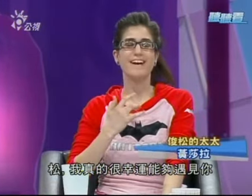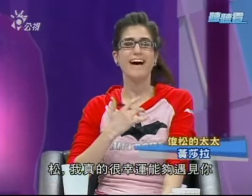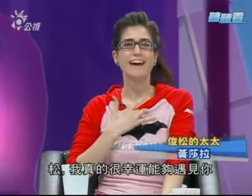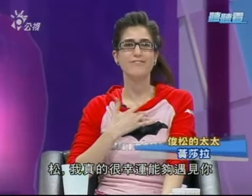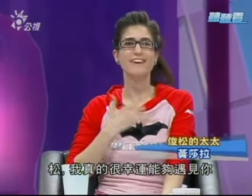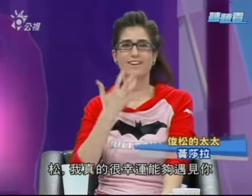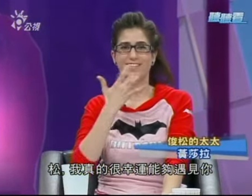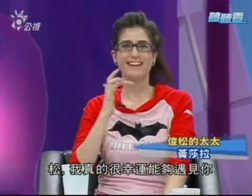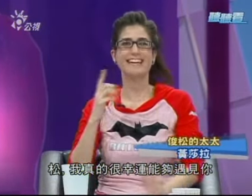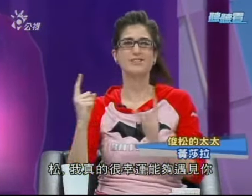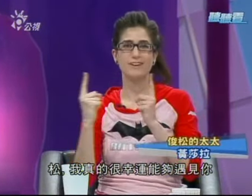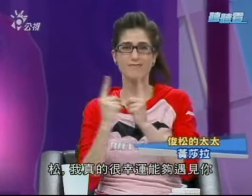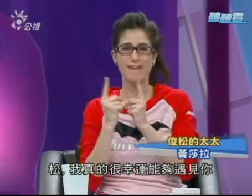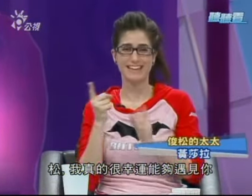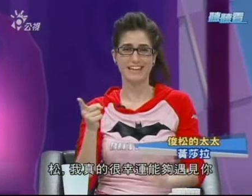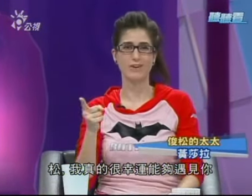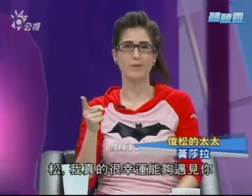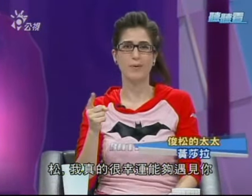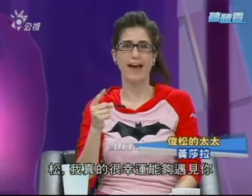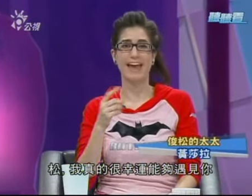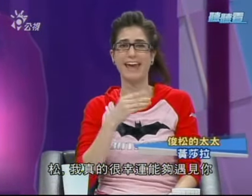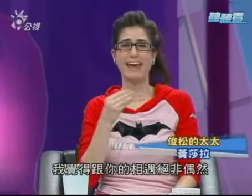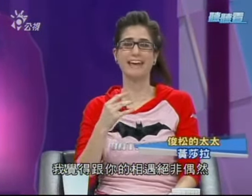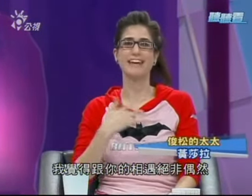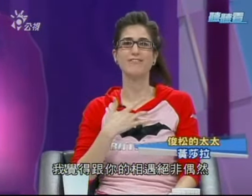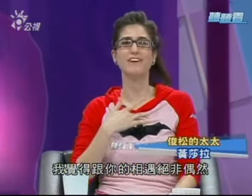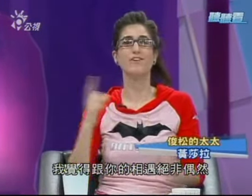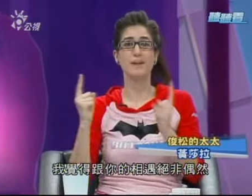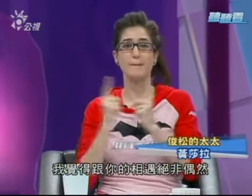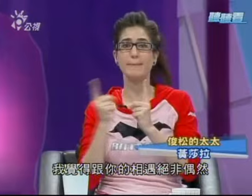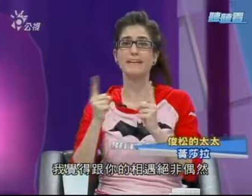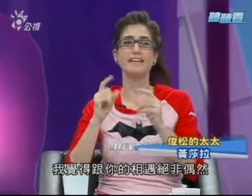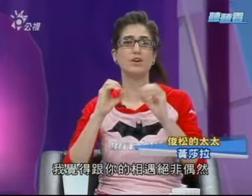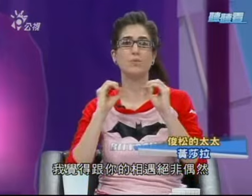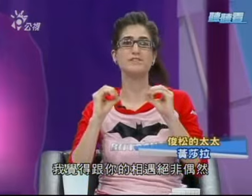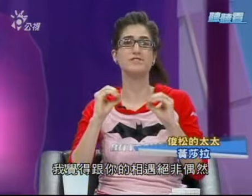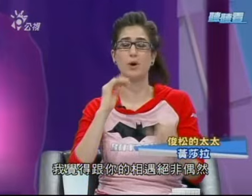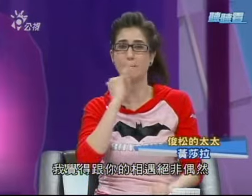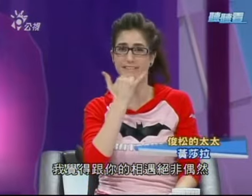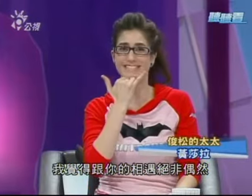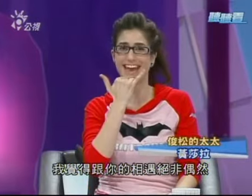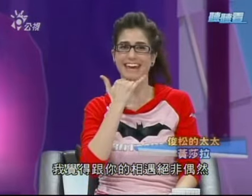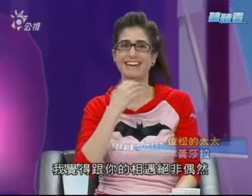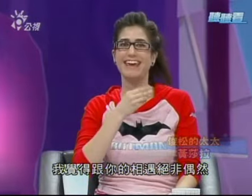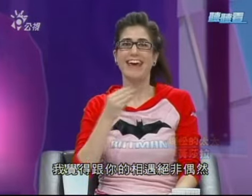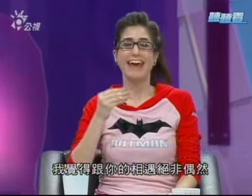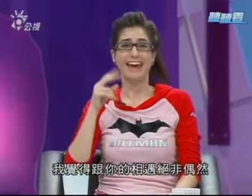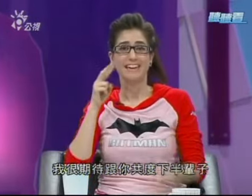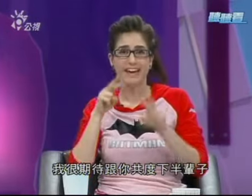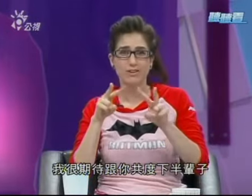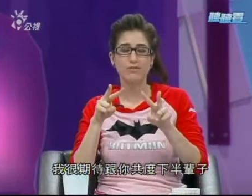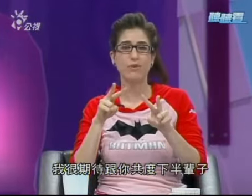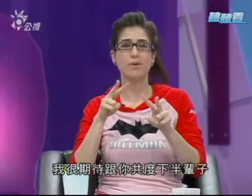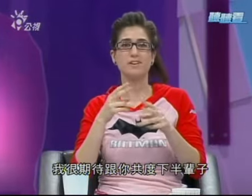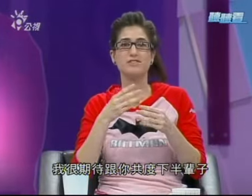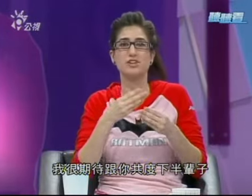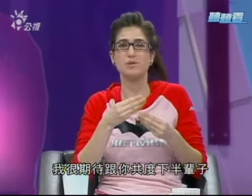I feel lucky to have met youand I feel that meeting you was no mistakeand I look forward to